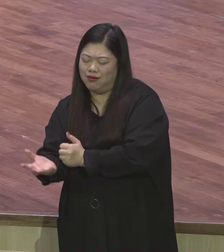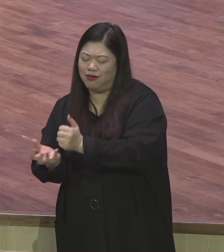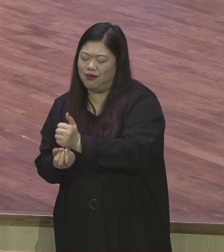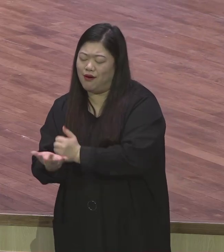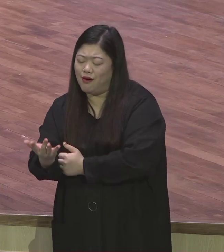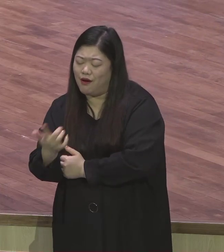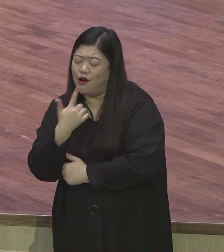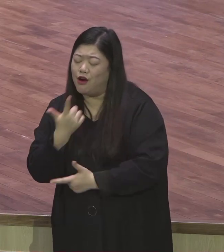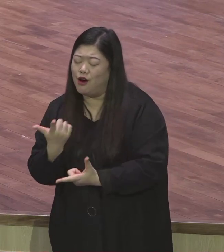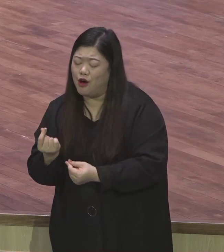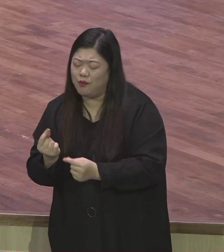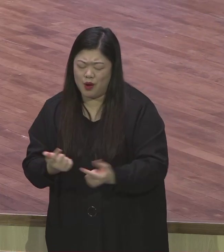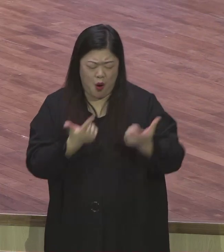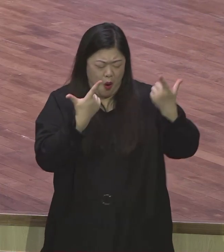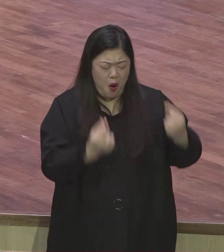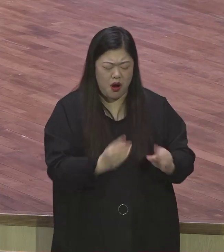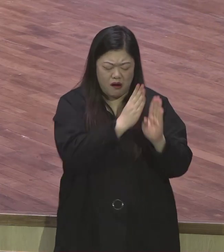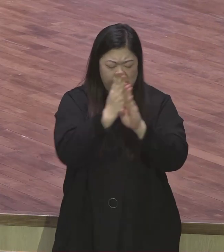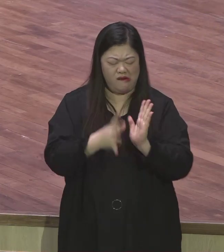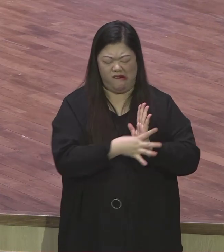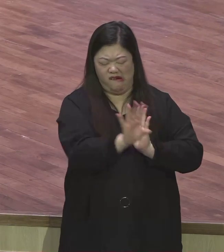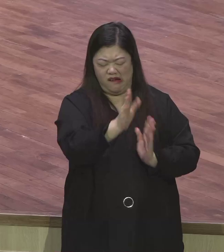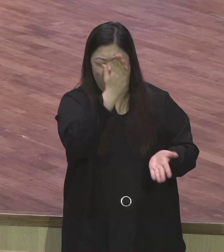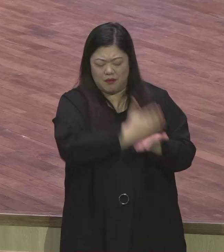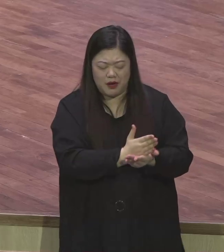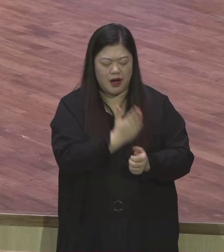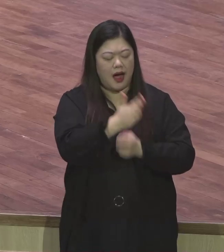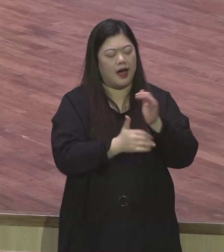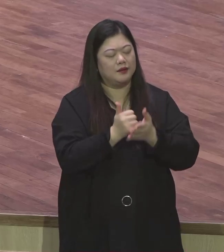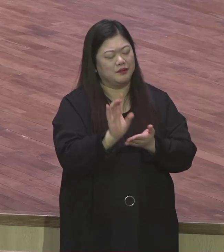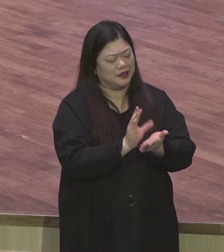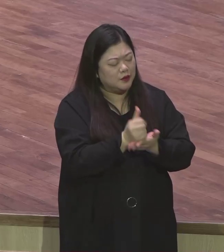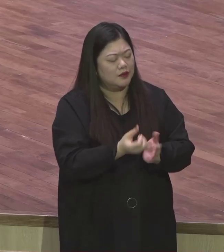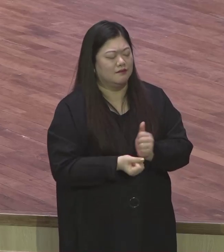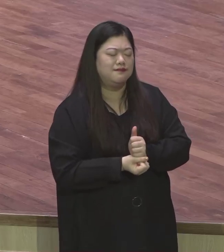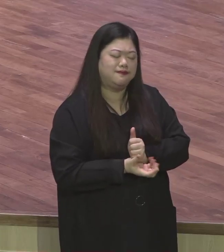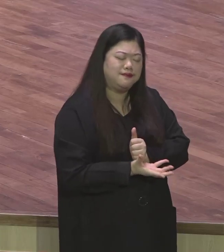되게 하시고 하나님께 영광 돌리는 저희들